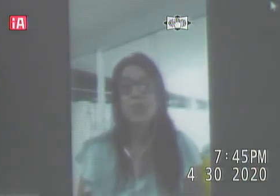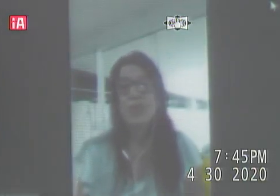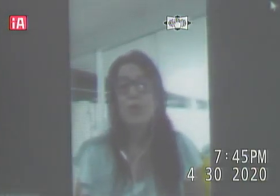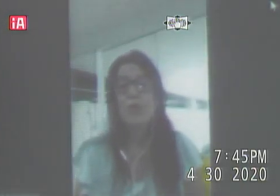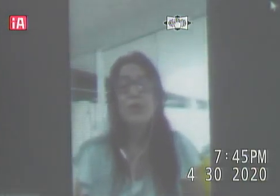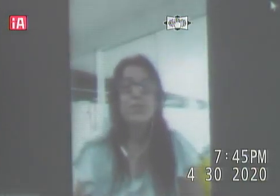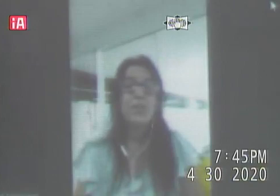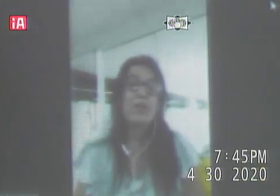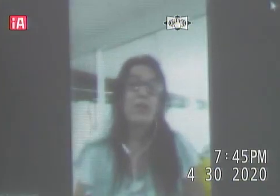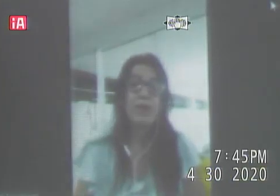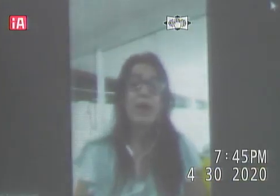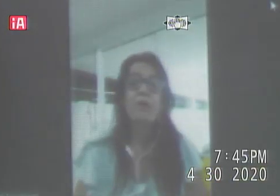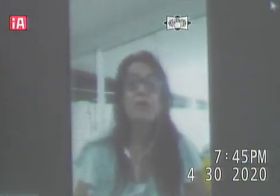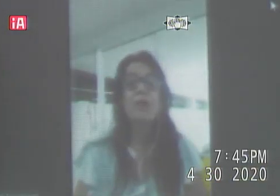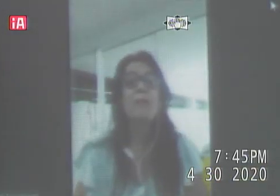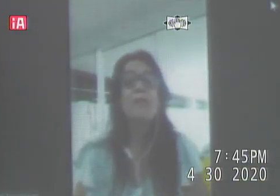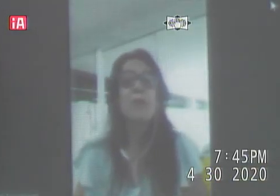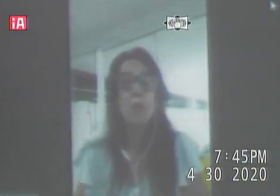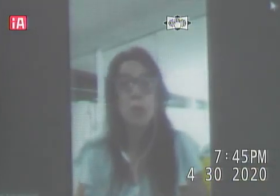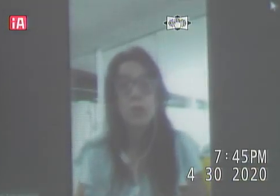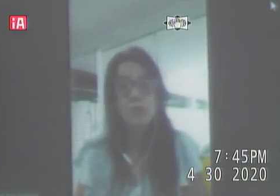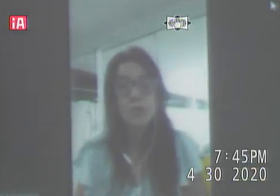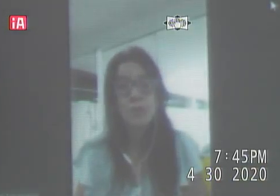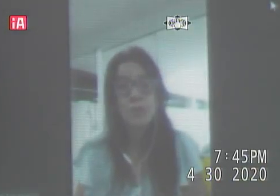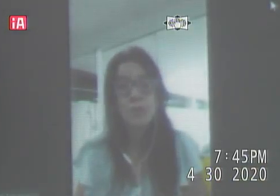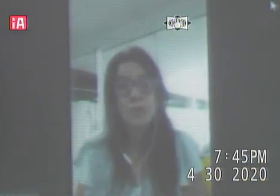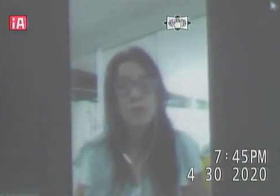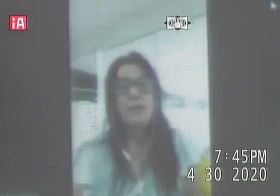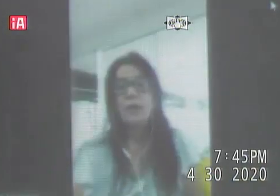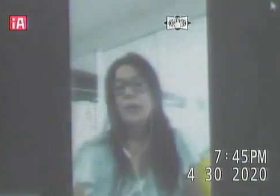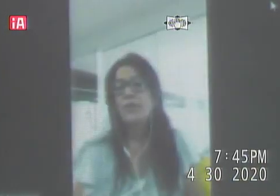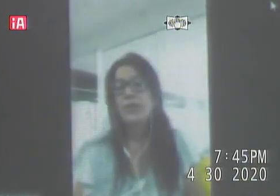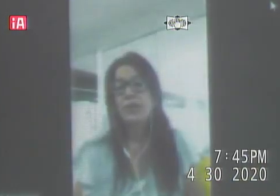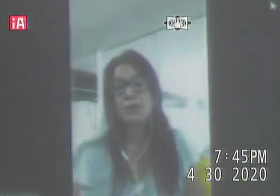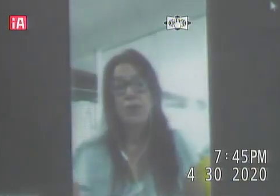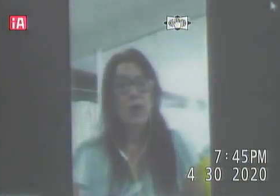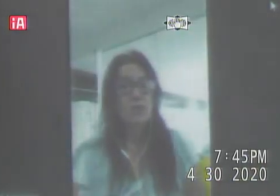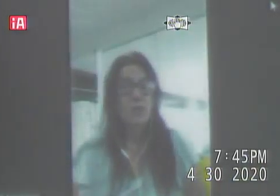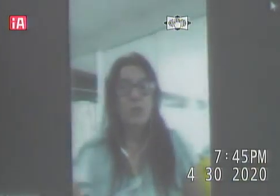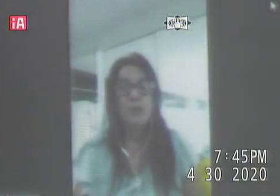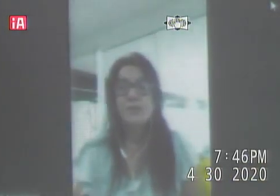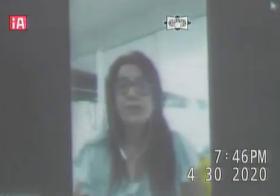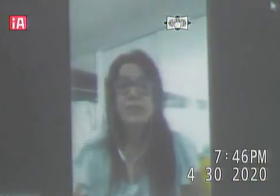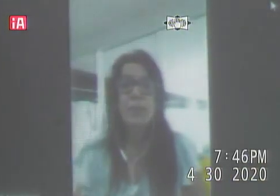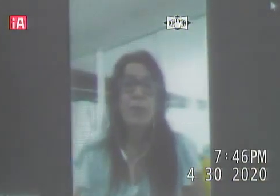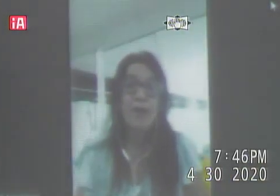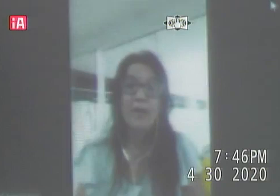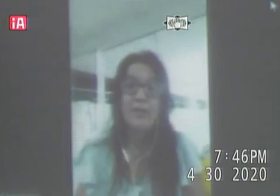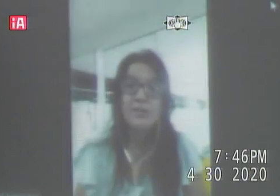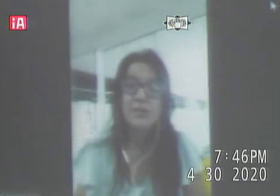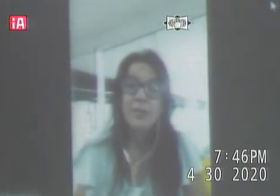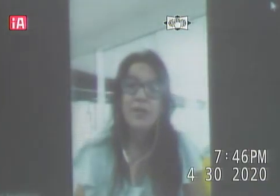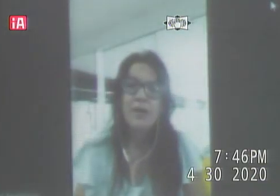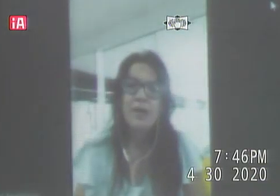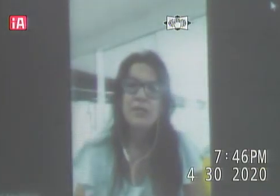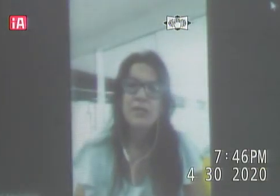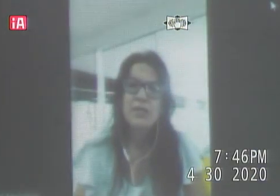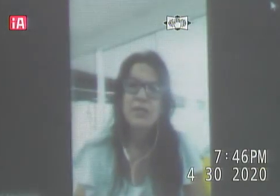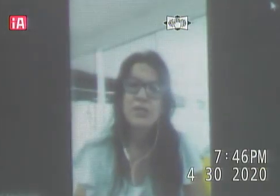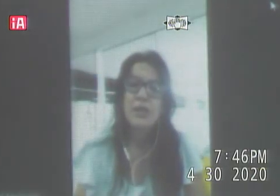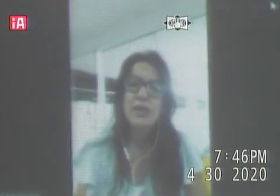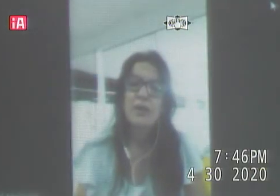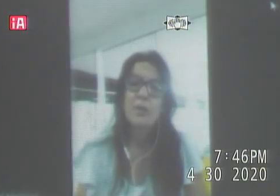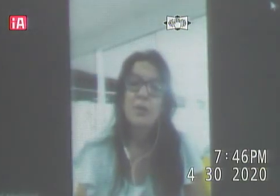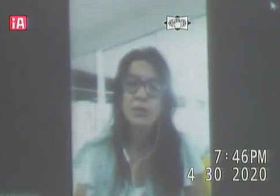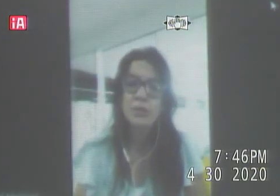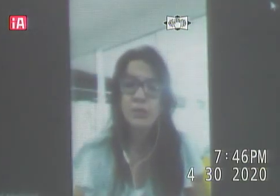onde a gente recorre aonde tem mais recursos. É um ente querido nosso, é um conhecido, é um parente. Eu acho que a